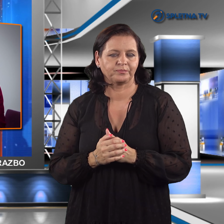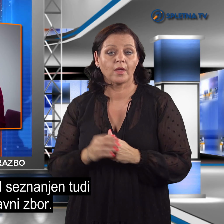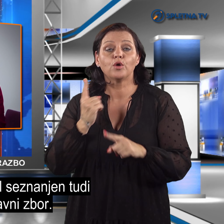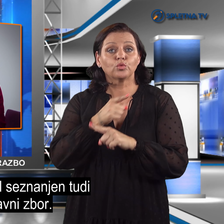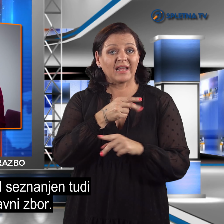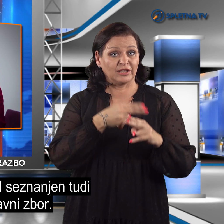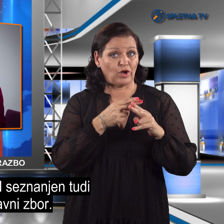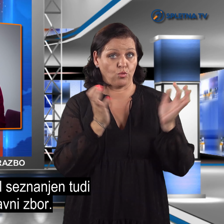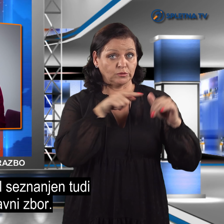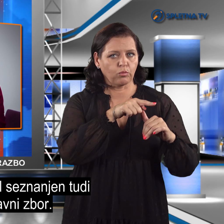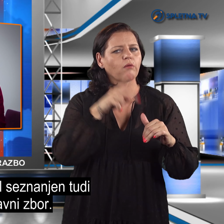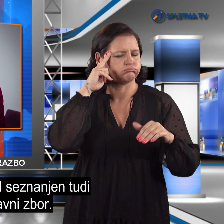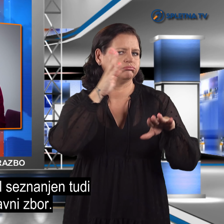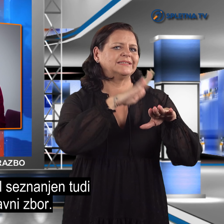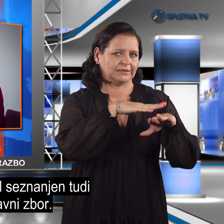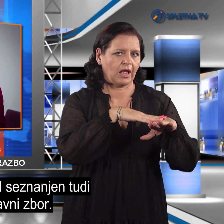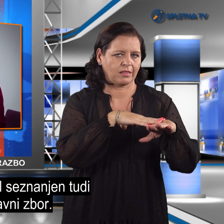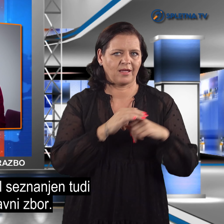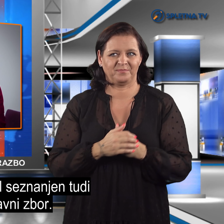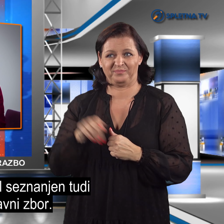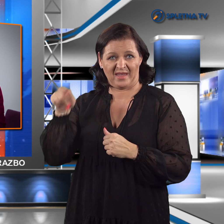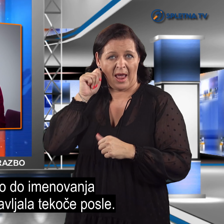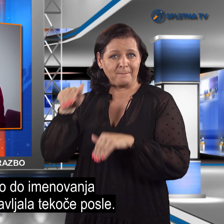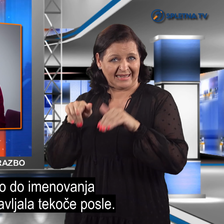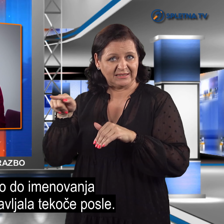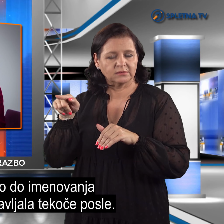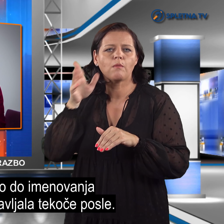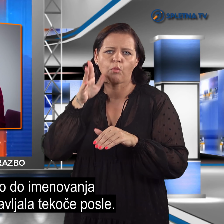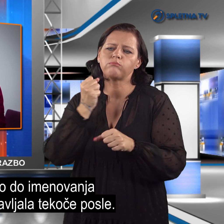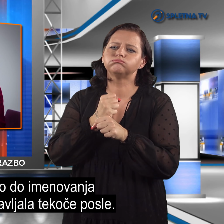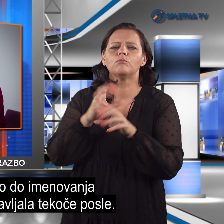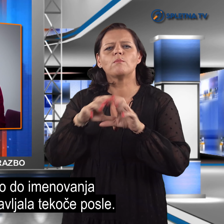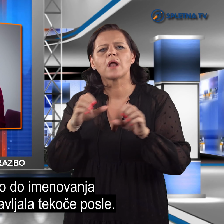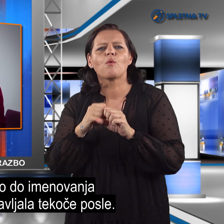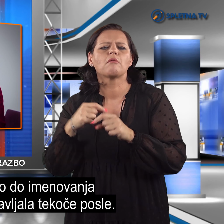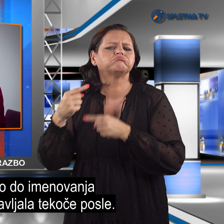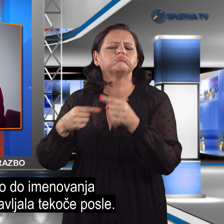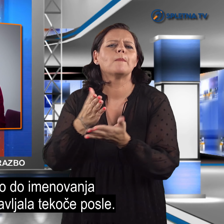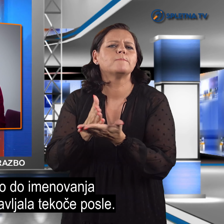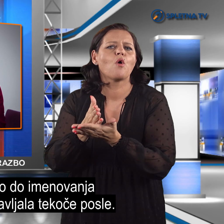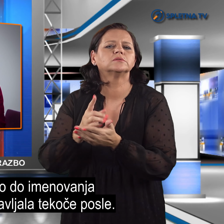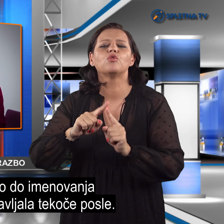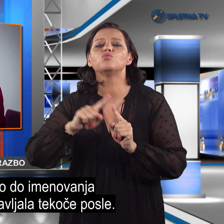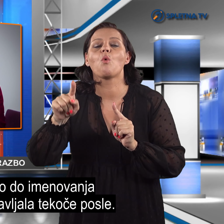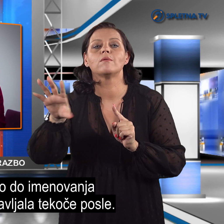S tem je bil seznanjen tudi Državni zbor. Ministrica bo do imenovanja naslednika opravljala tekoče